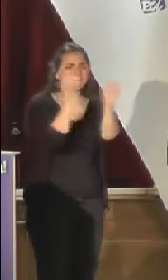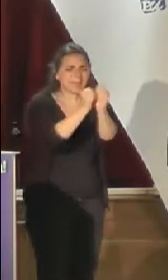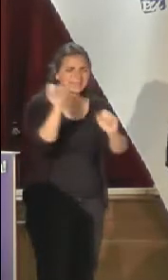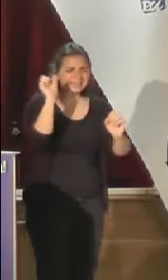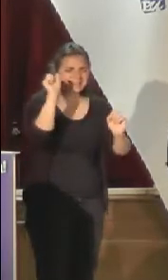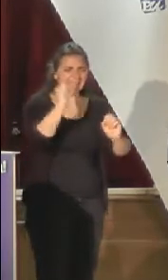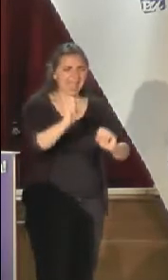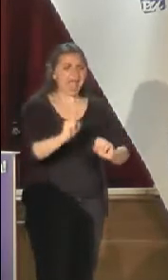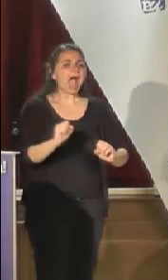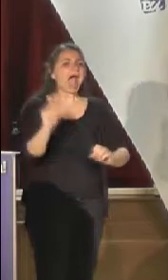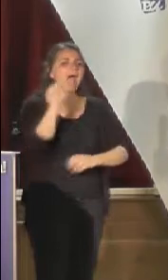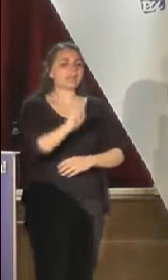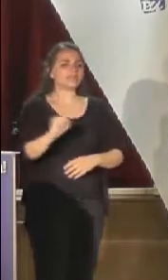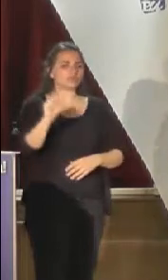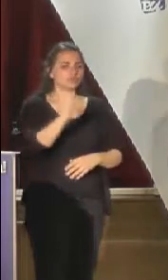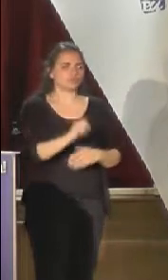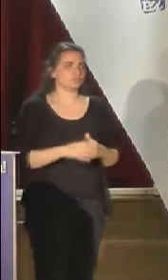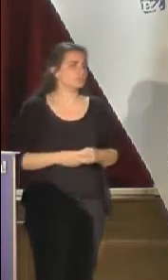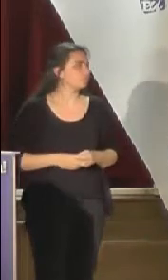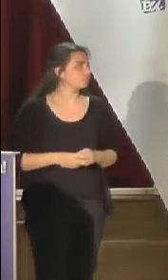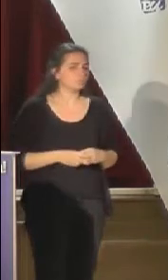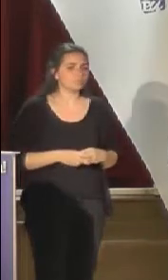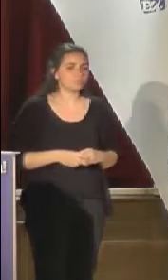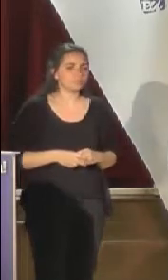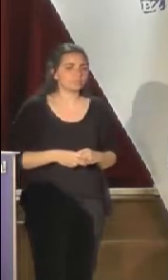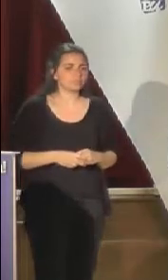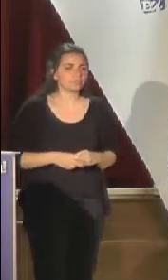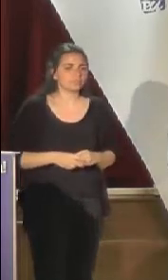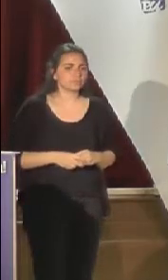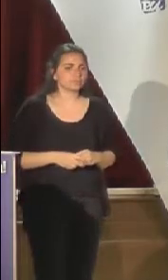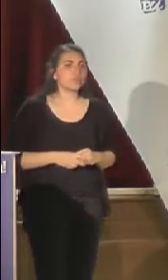Non foi xeración espontánea.